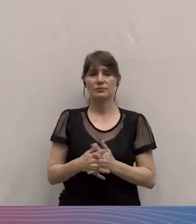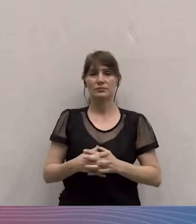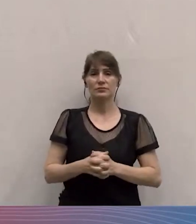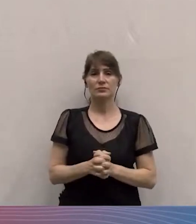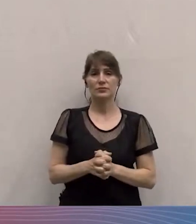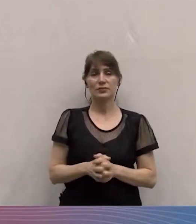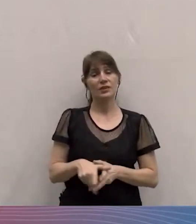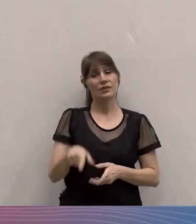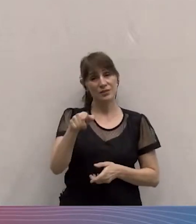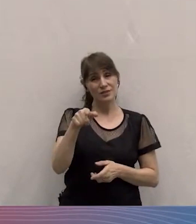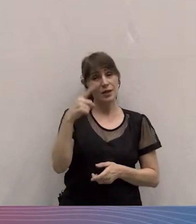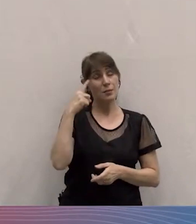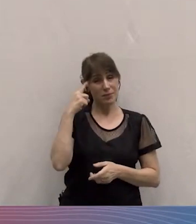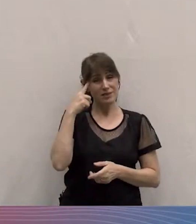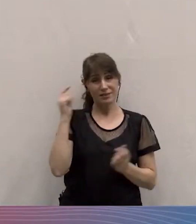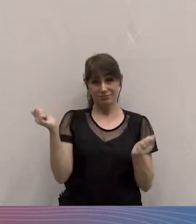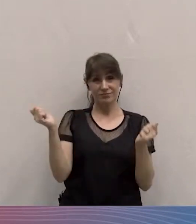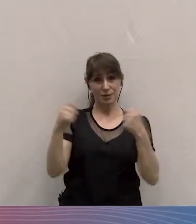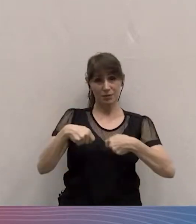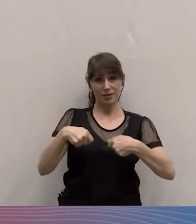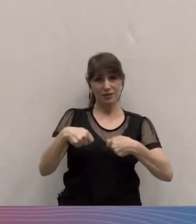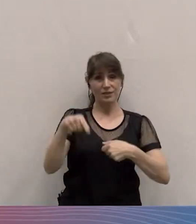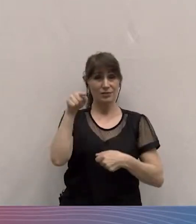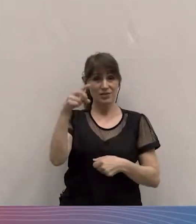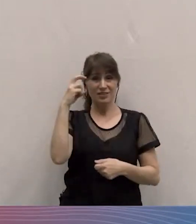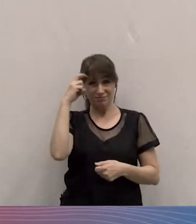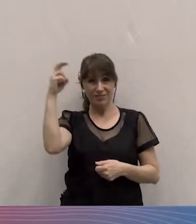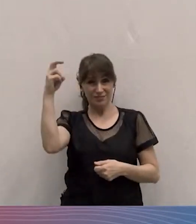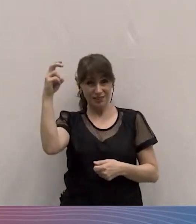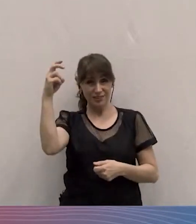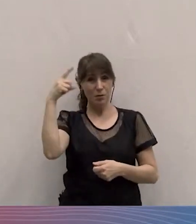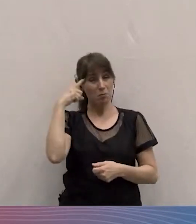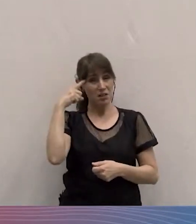Você pensa que é capaz? Você pensa que é inteligente?